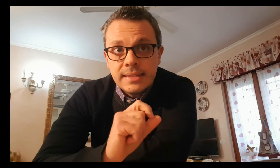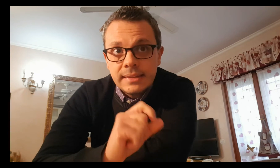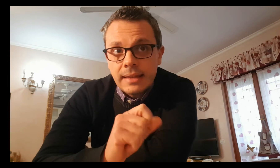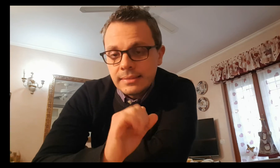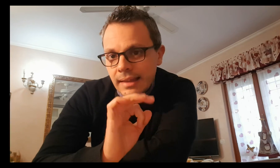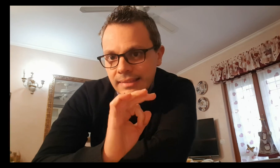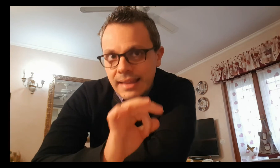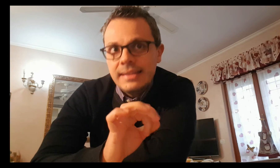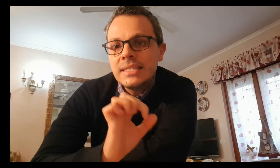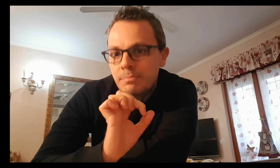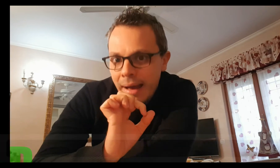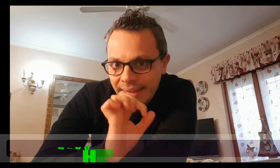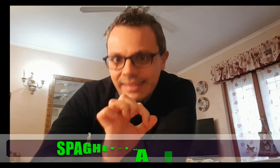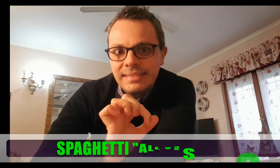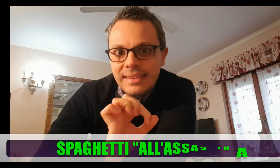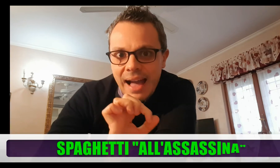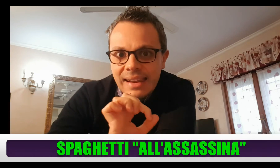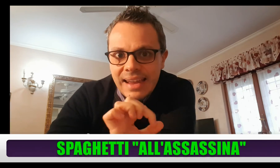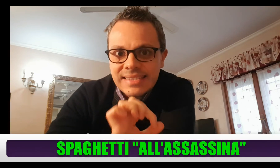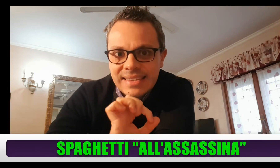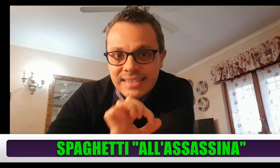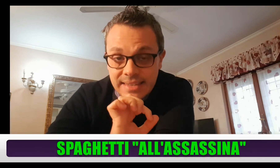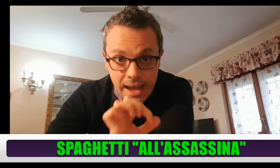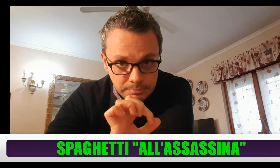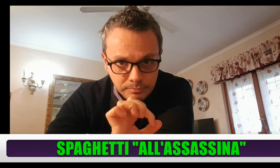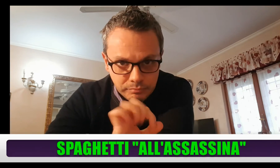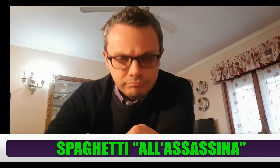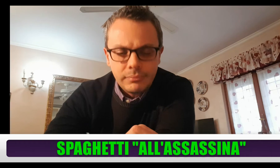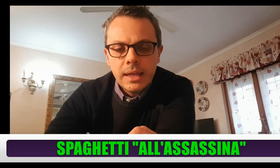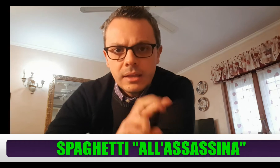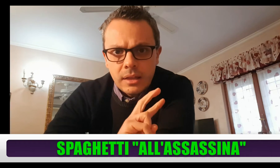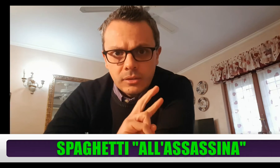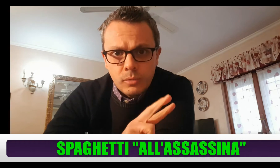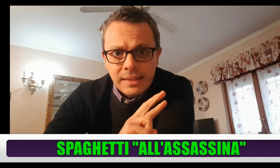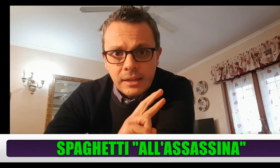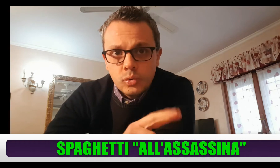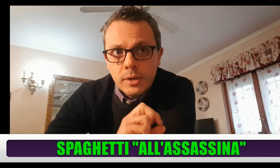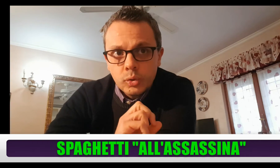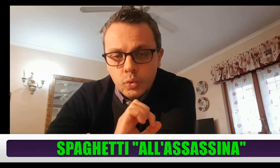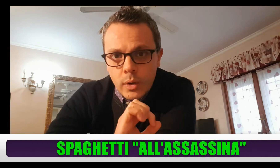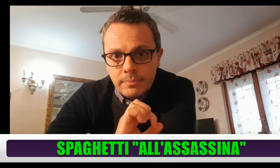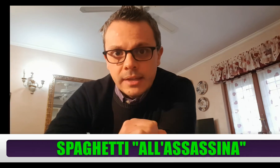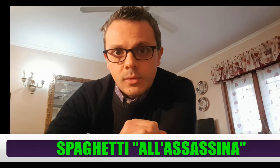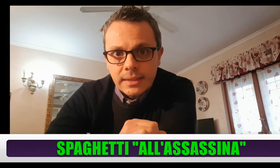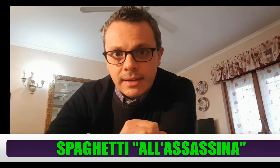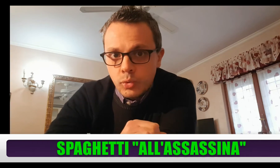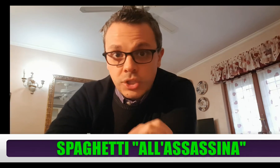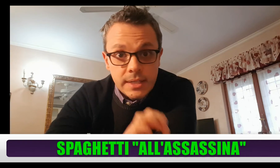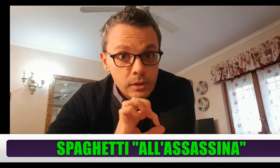e si tratta degli spaghetti all'assassina. Domanda numero 2 riguardava la cucina